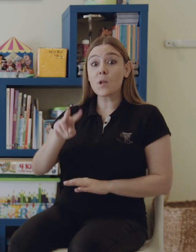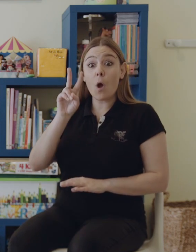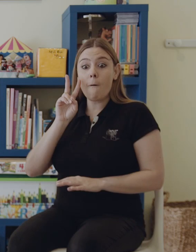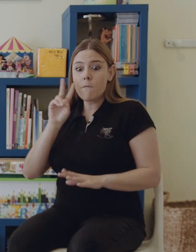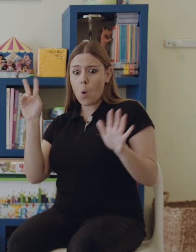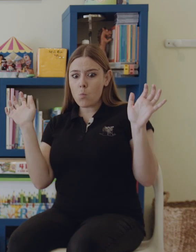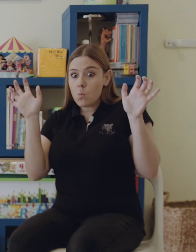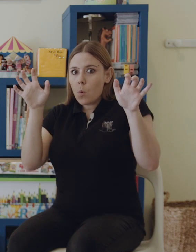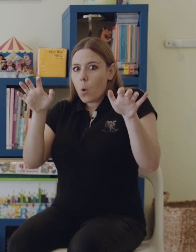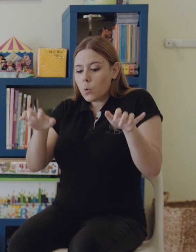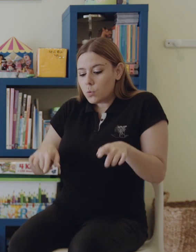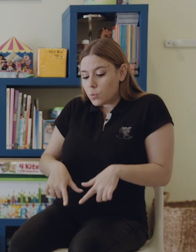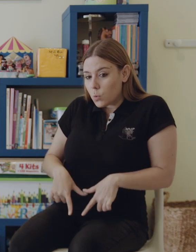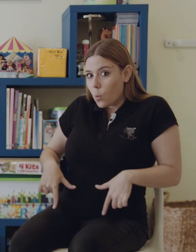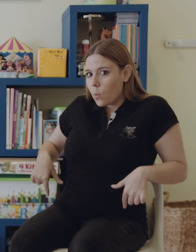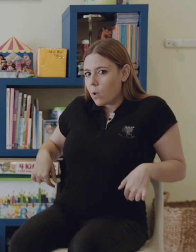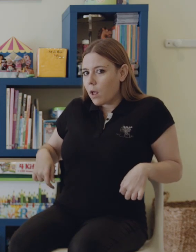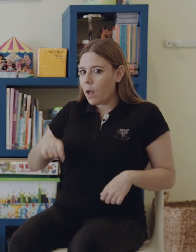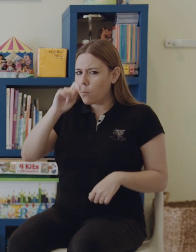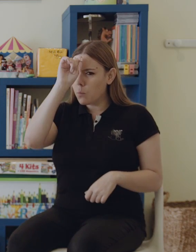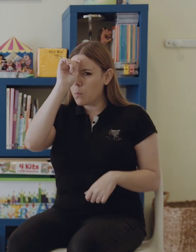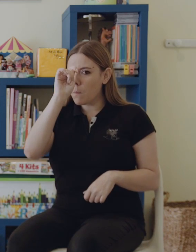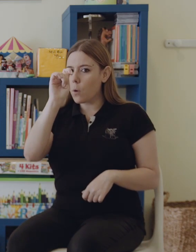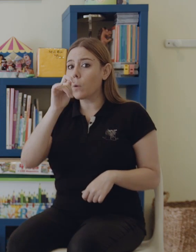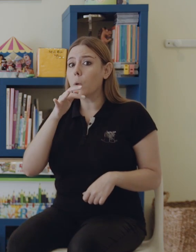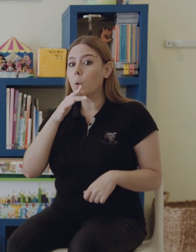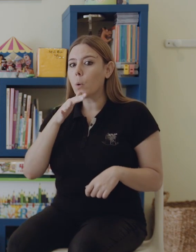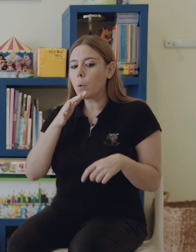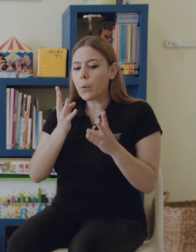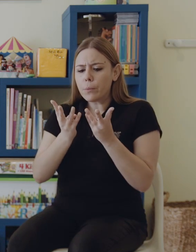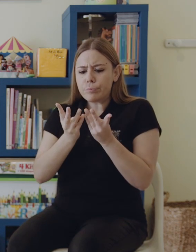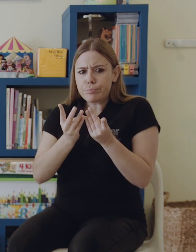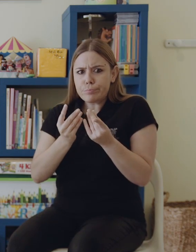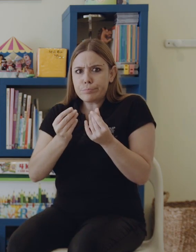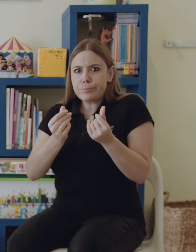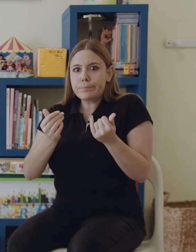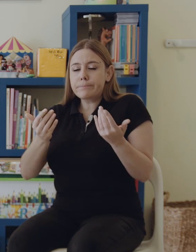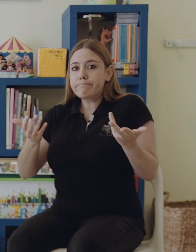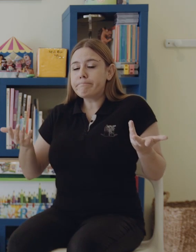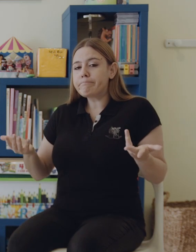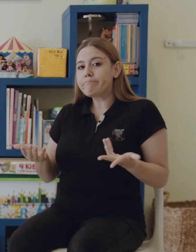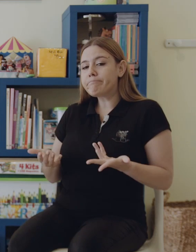Um monstro de cuecas com boné já sem cor.